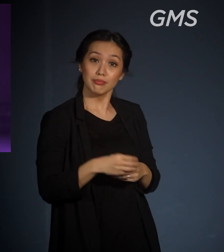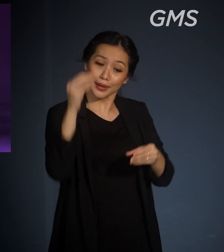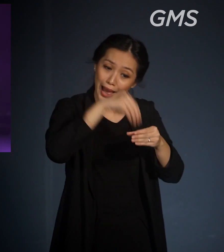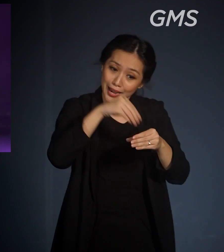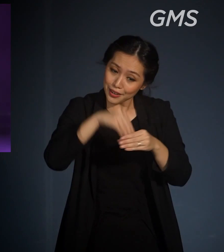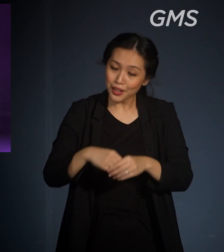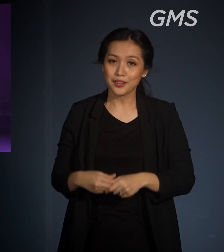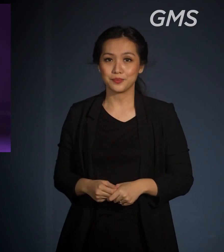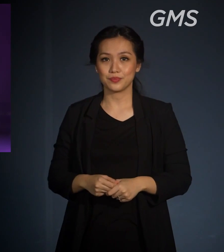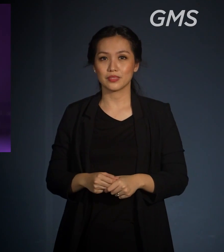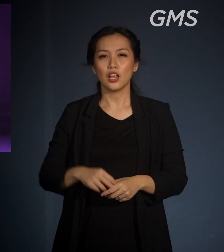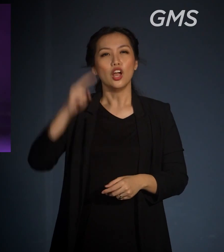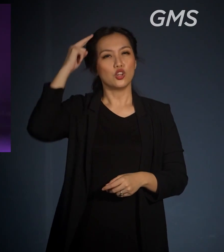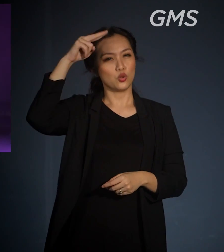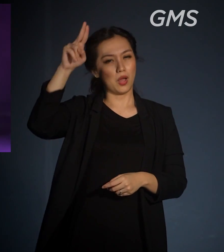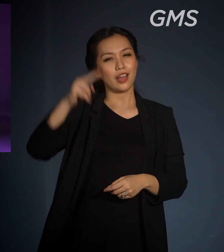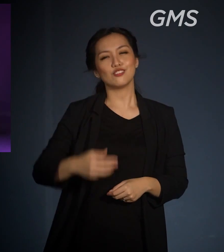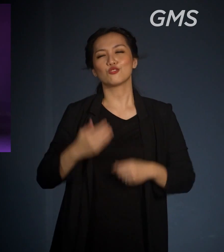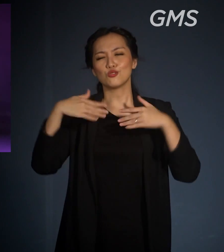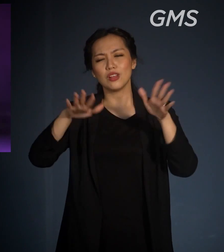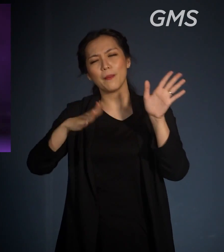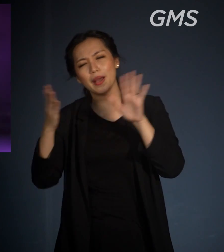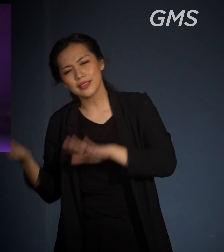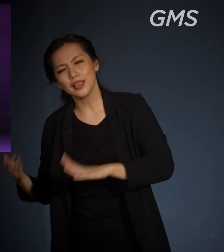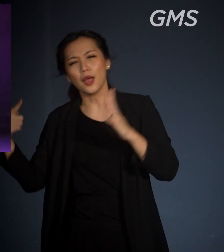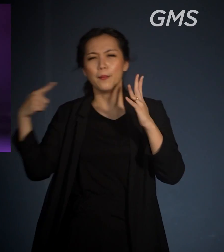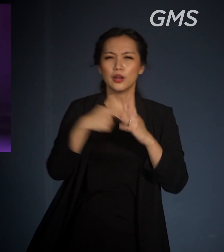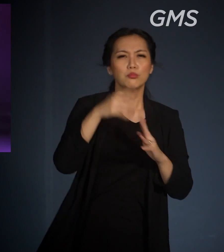Tuhanlah yang mati buat hidup Anda.